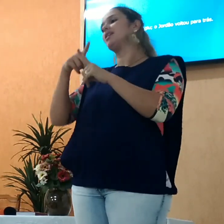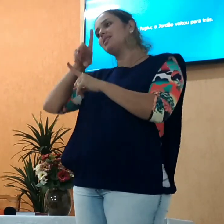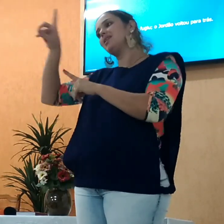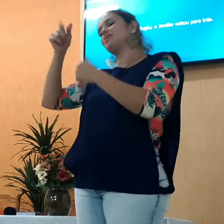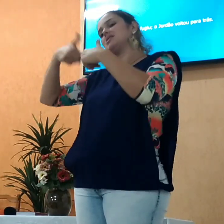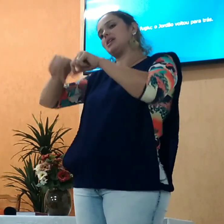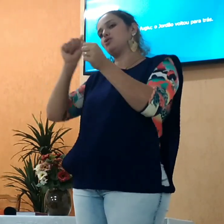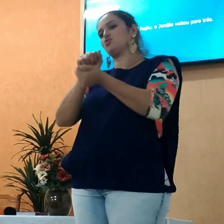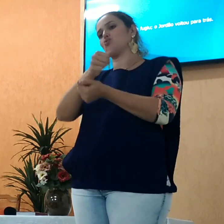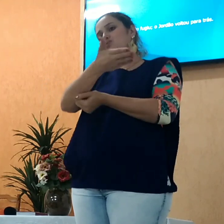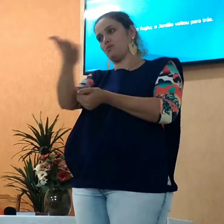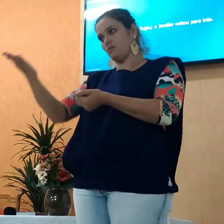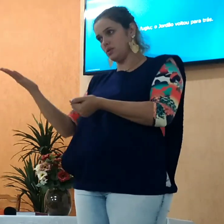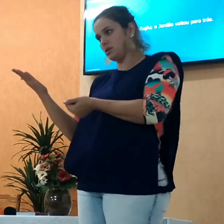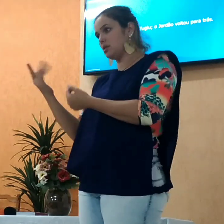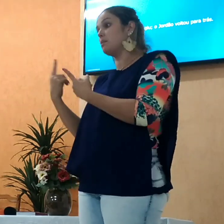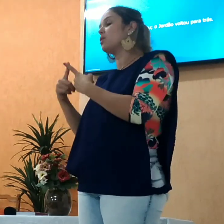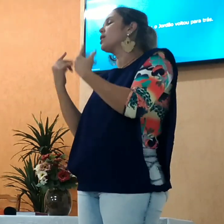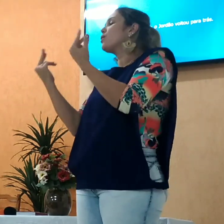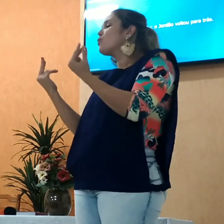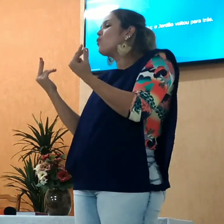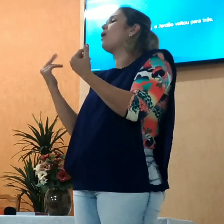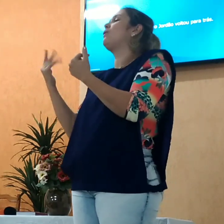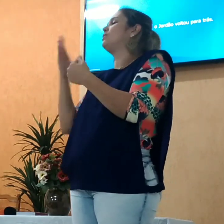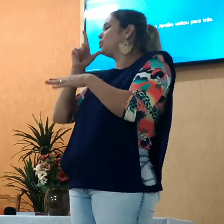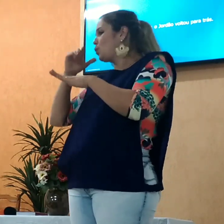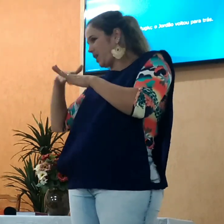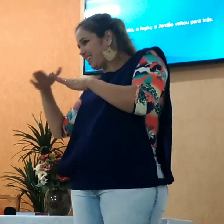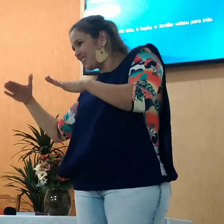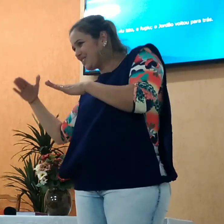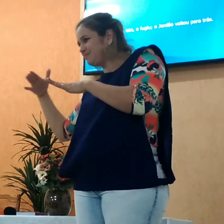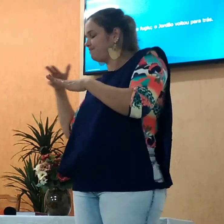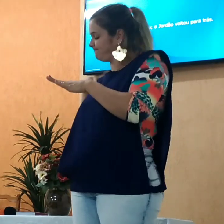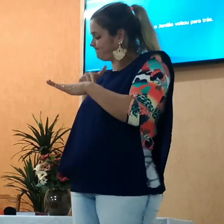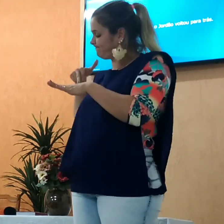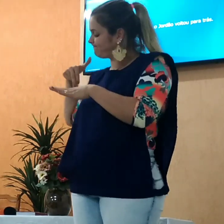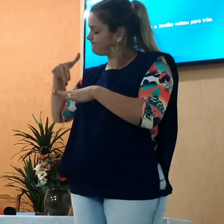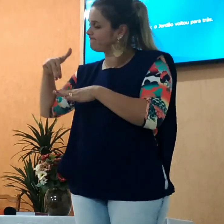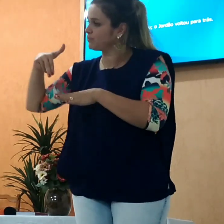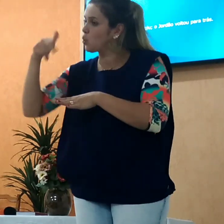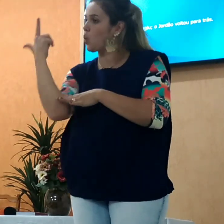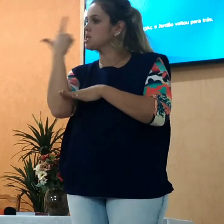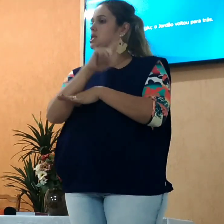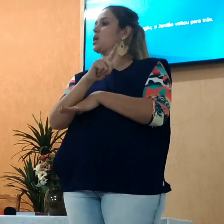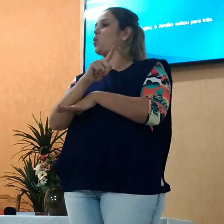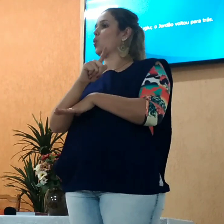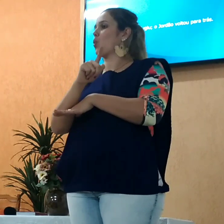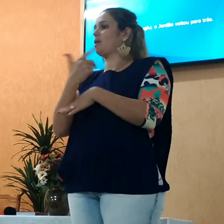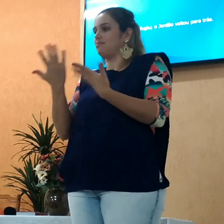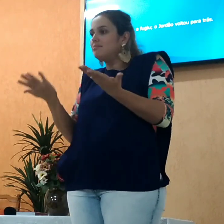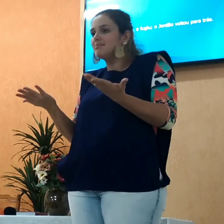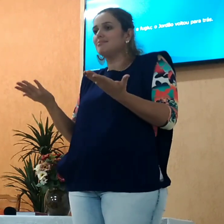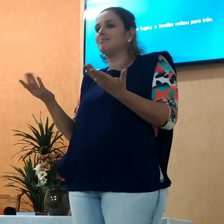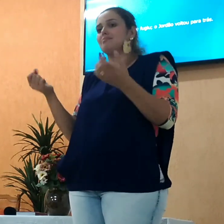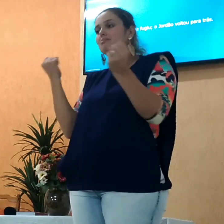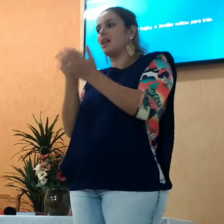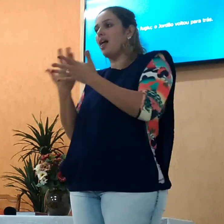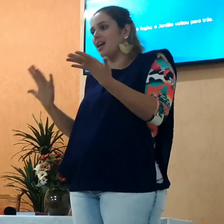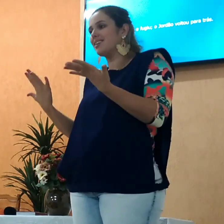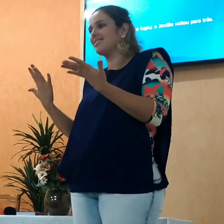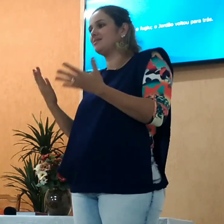os sacerdotes pisaram o Jordão voltou atrás, e eles passaram para o outro lado. E agora nós vemos